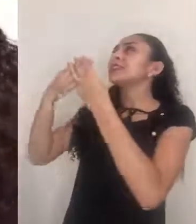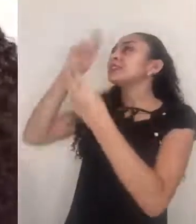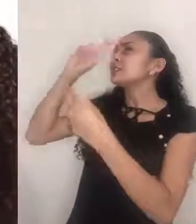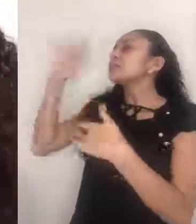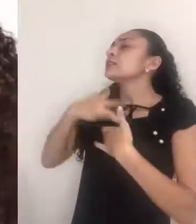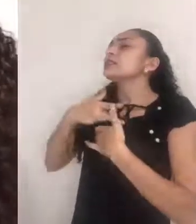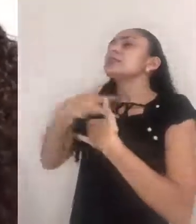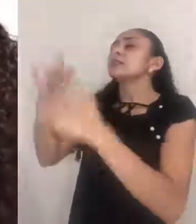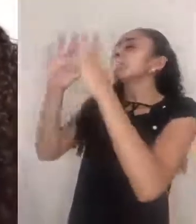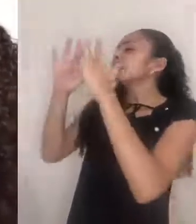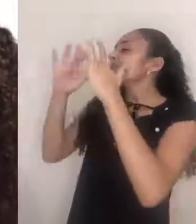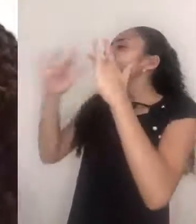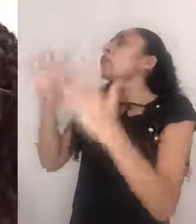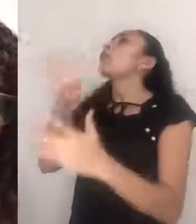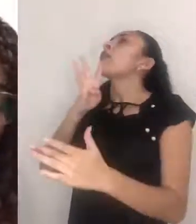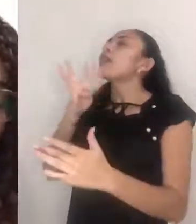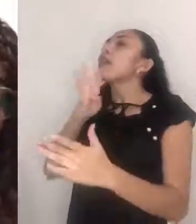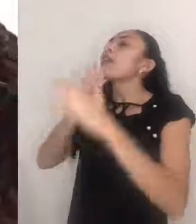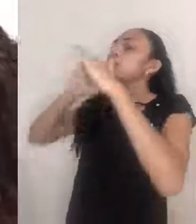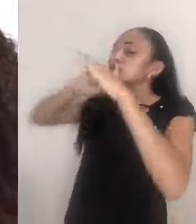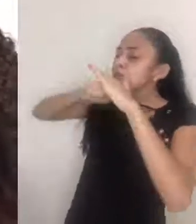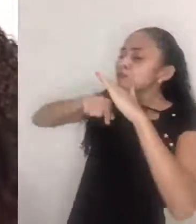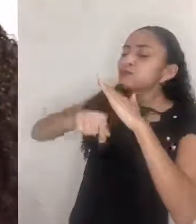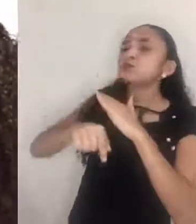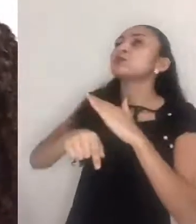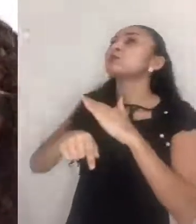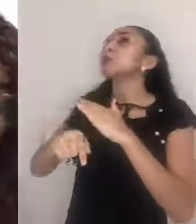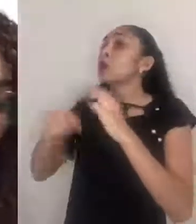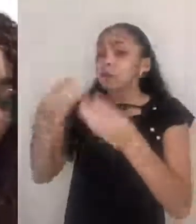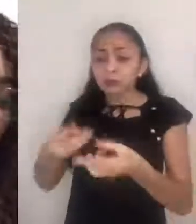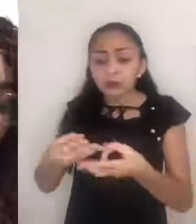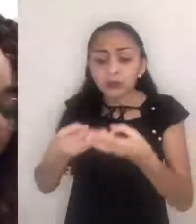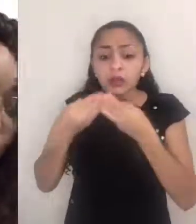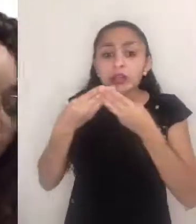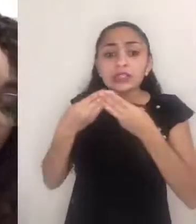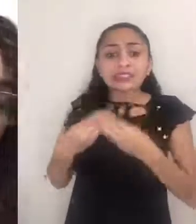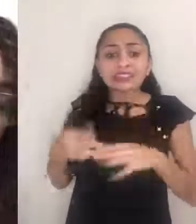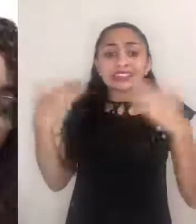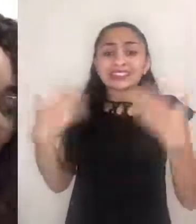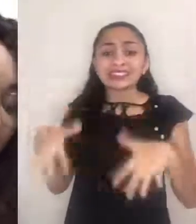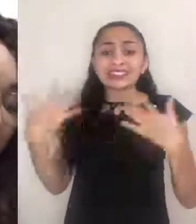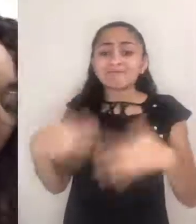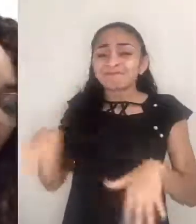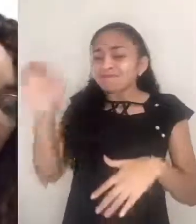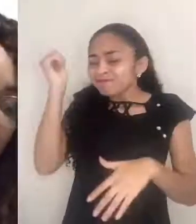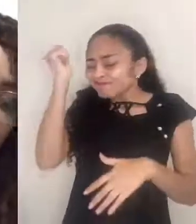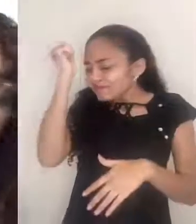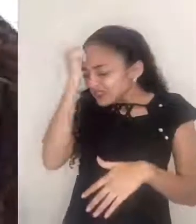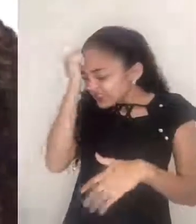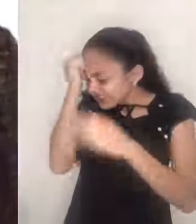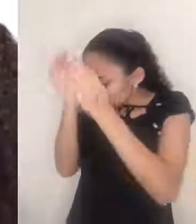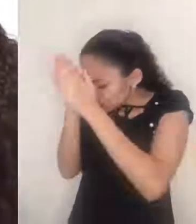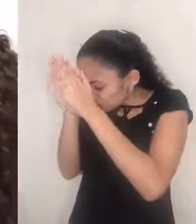ele conseguia ver de fato a Deus, e no versículo 6 ele diz assim: por isso me abomino e me